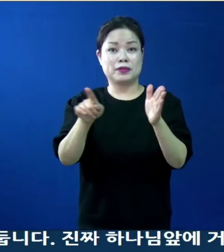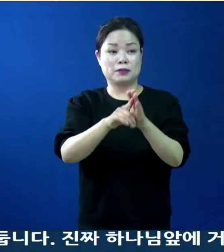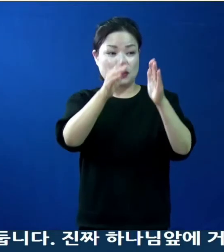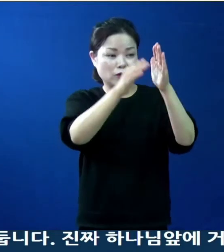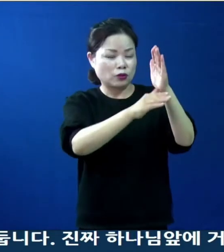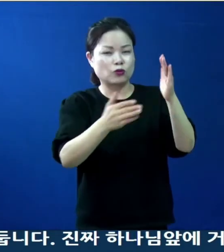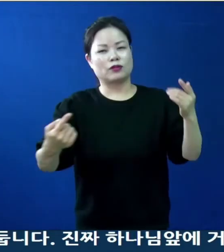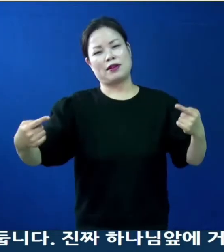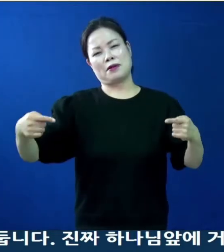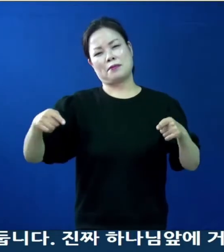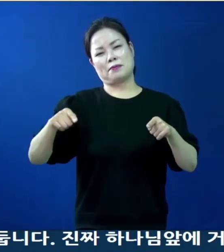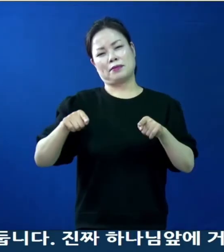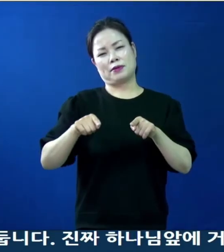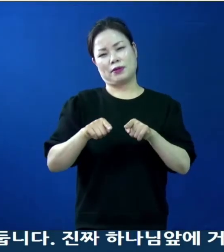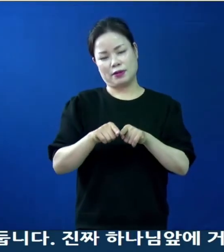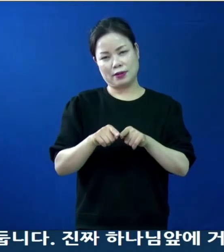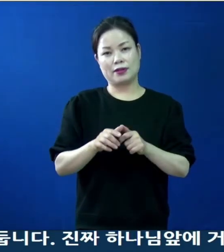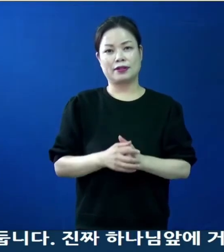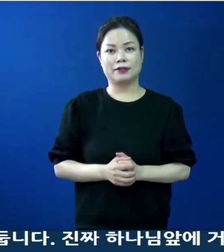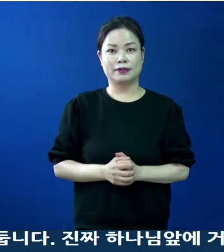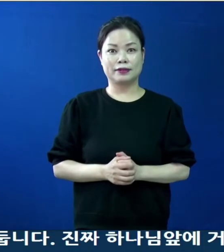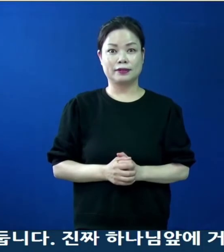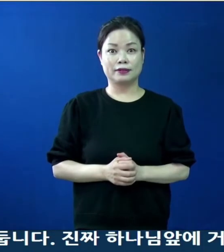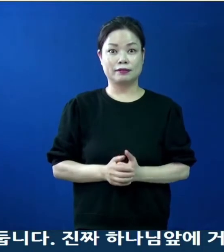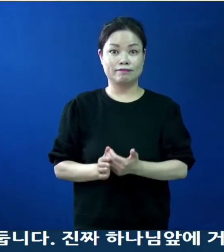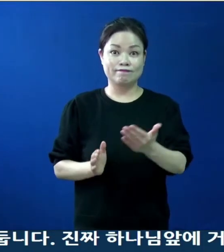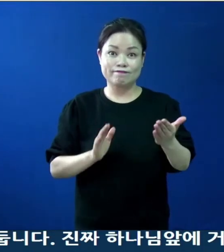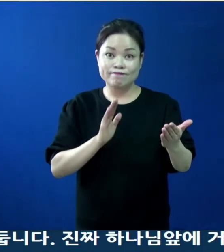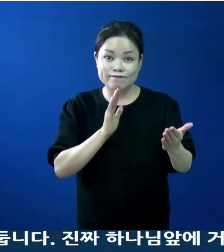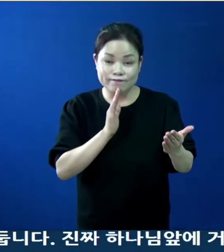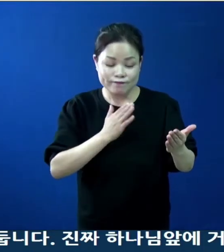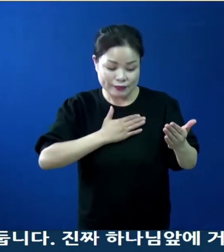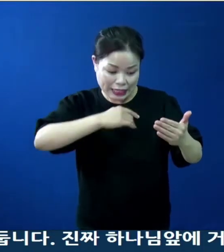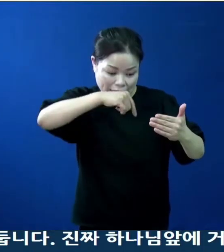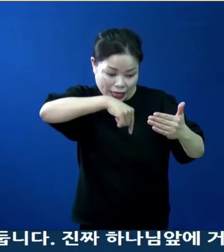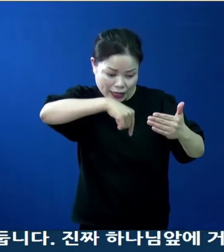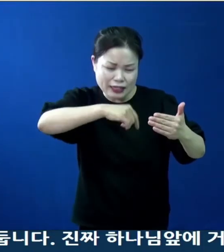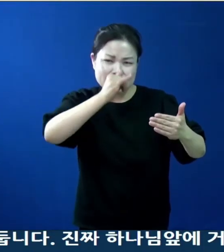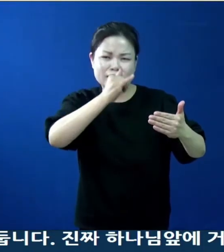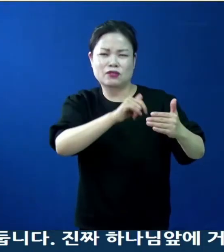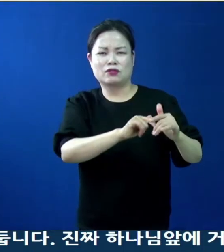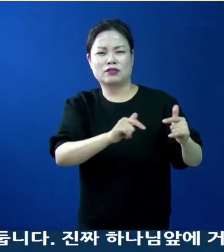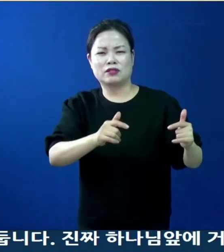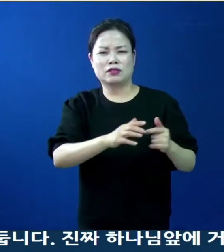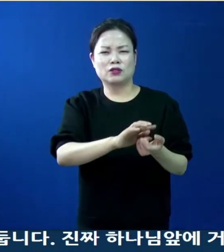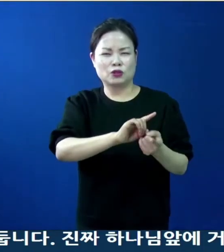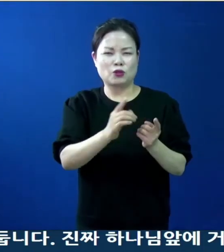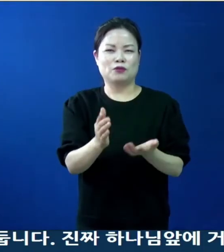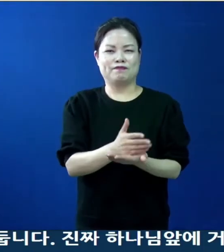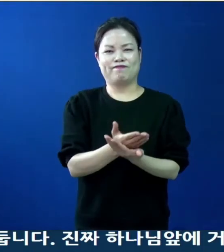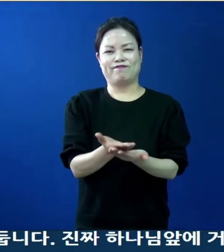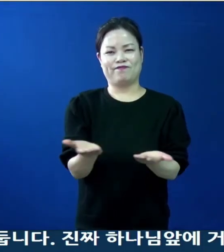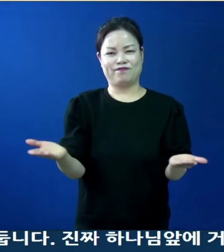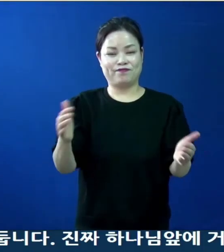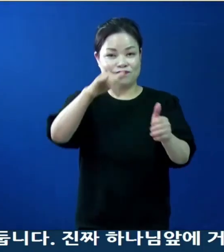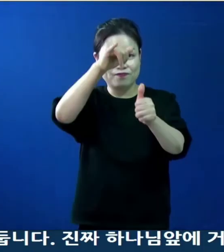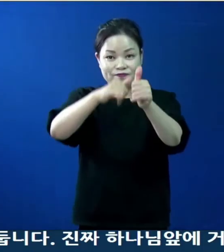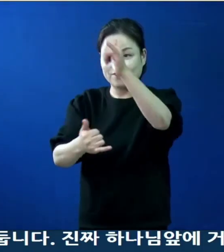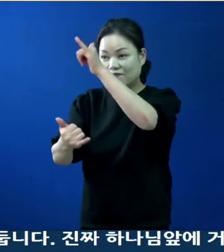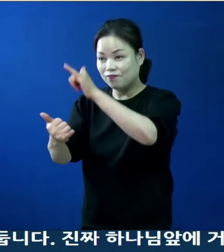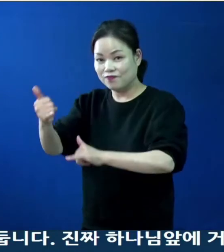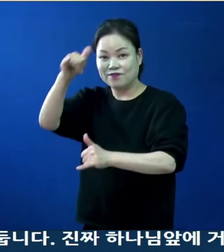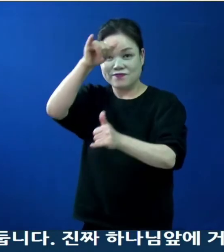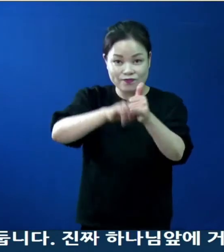성도들이 함께 나아갔다는 겁니다. 여러분, 정말 내 안에 있는 것들을 서로 나누시기 바랍니다. 섬기시기